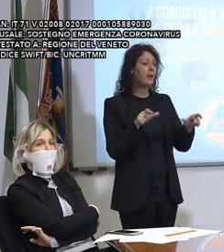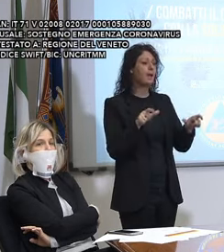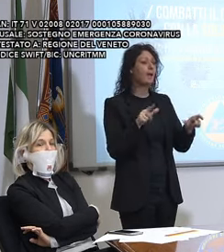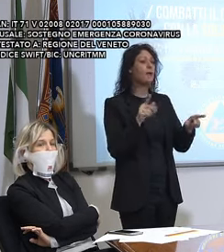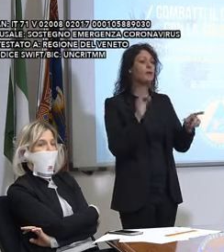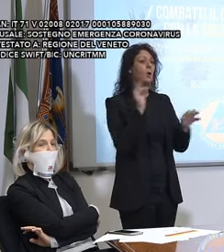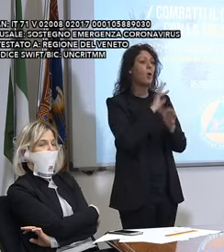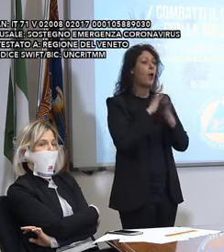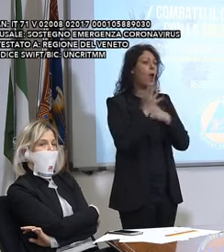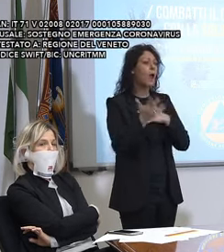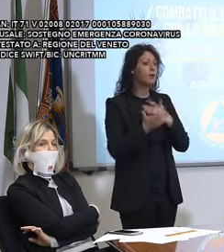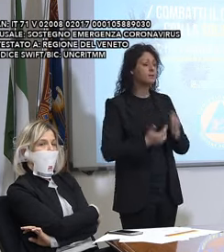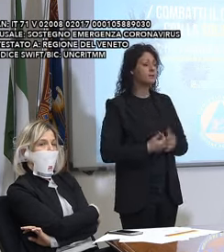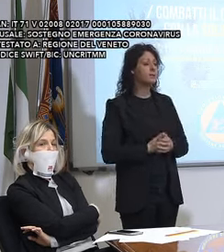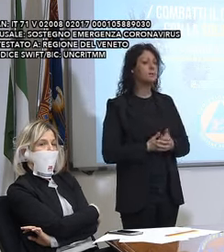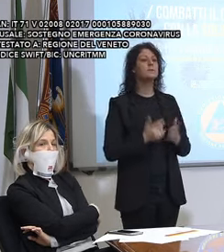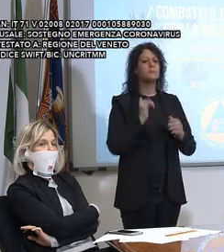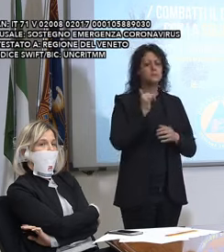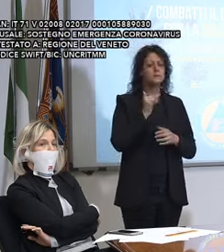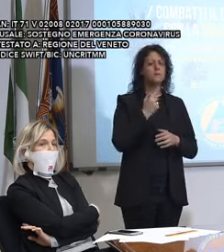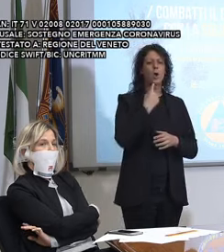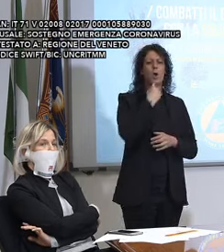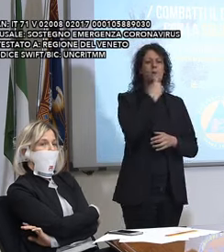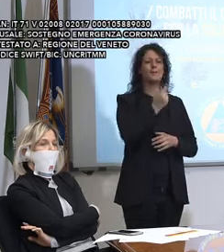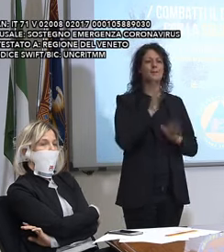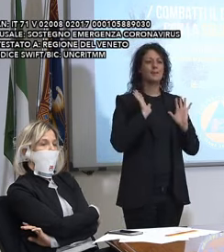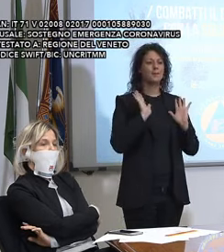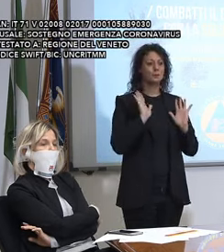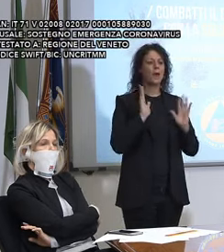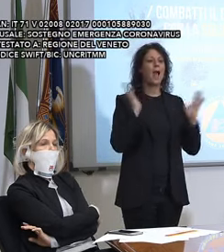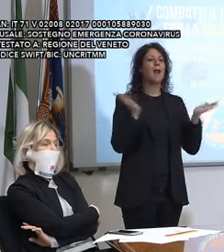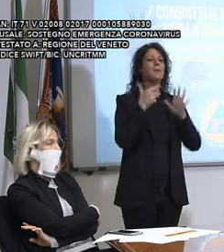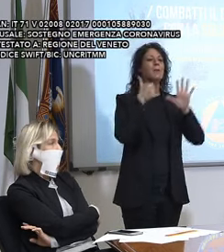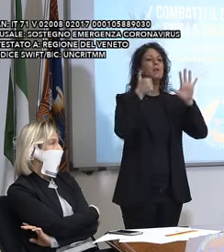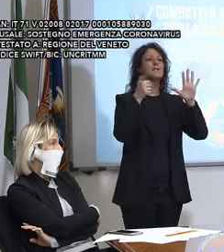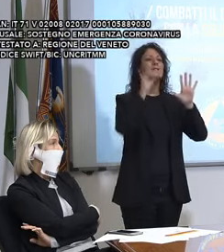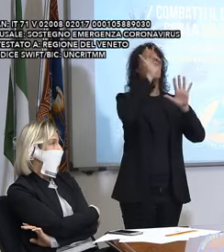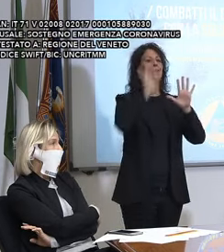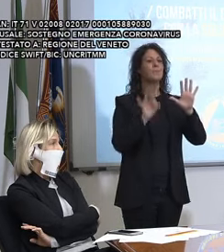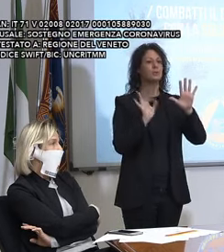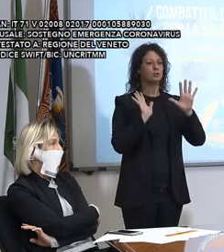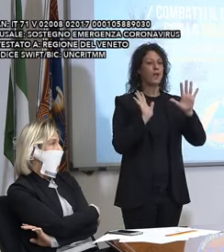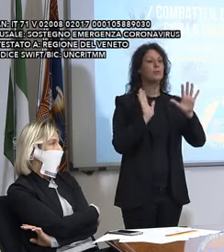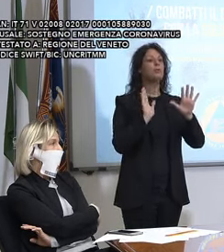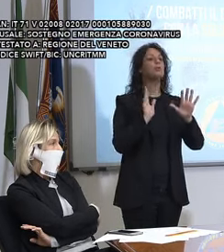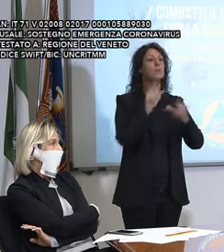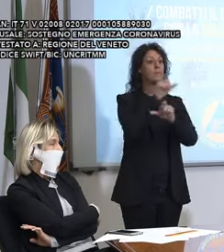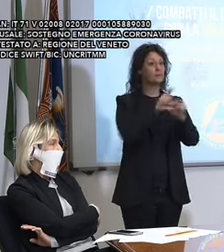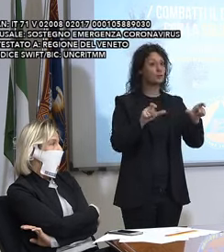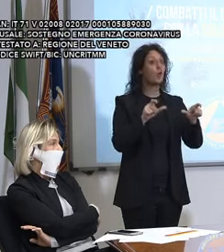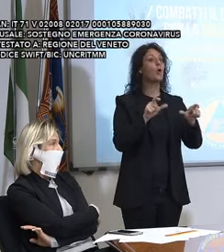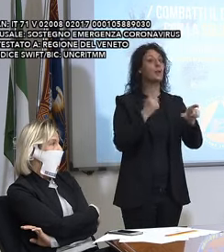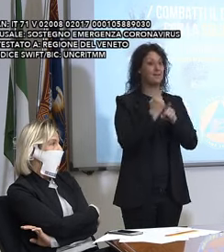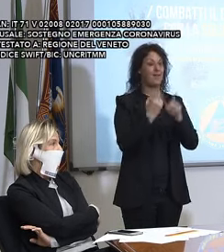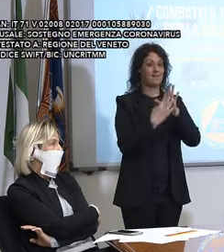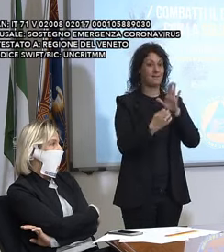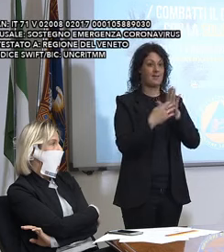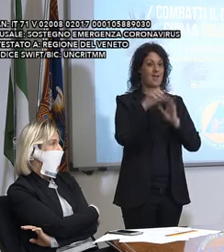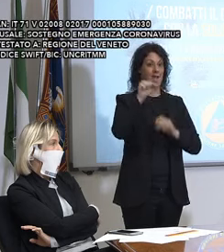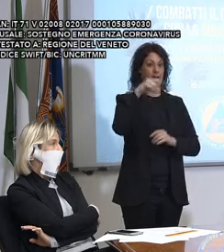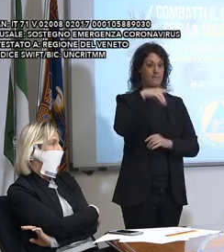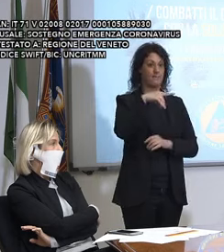che non hanno ma infatti vi ho detto che la copertura deve essere del 60%, quindi se la facessimo già